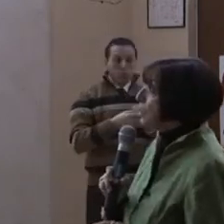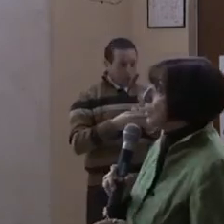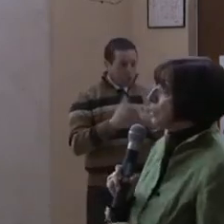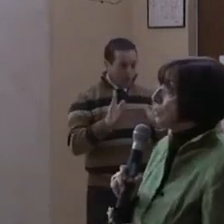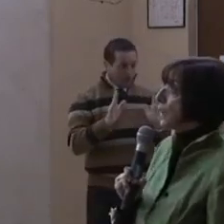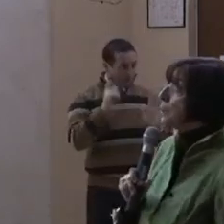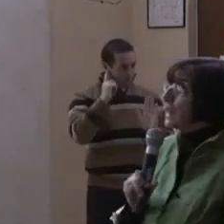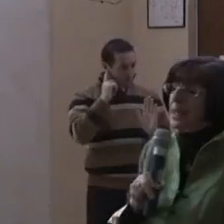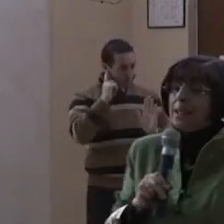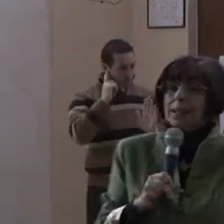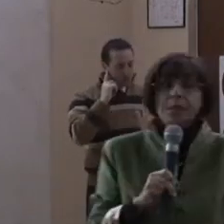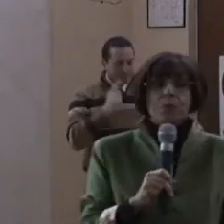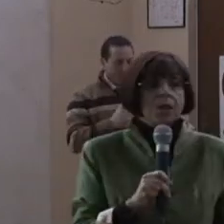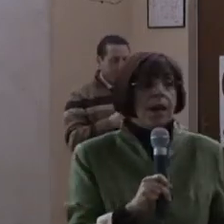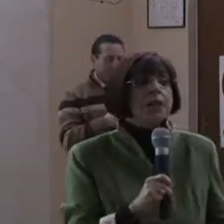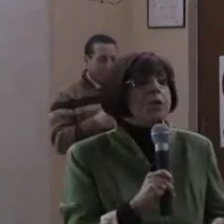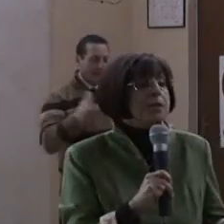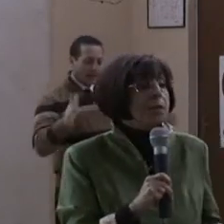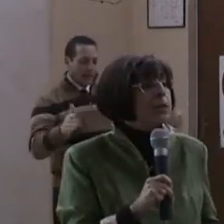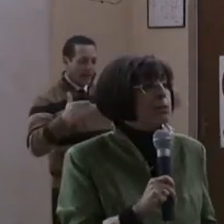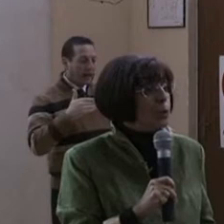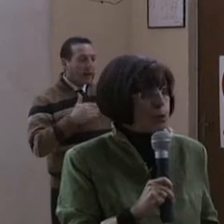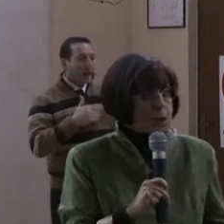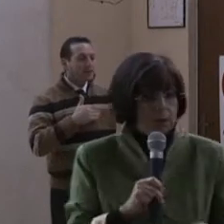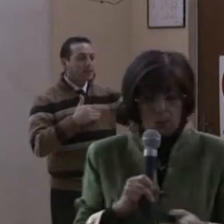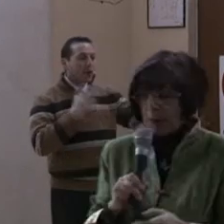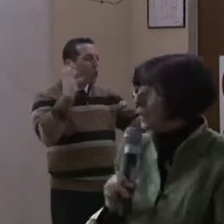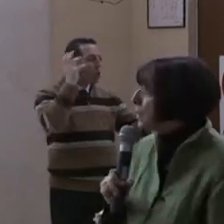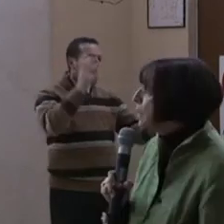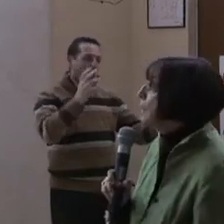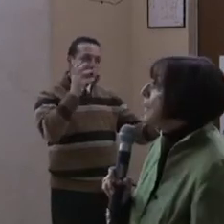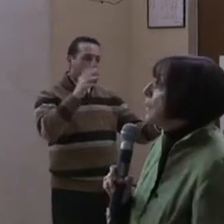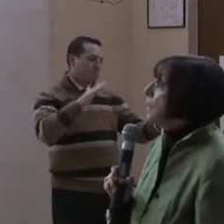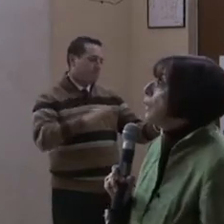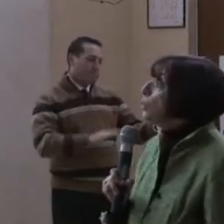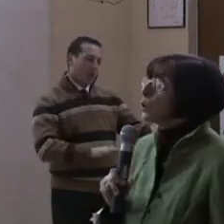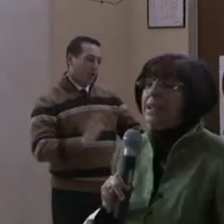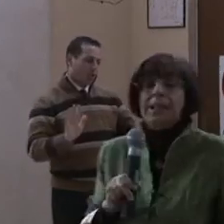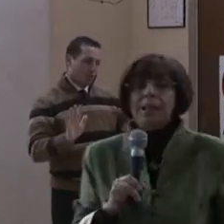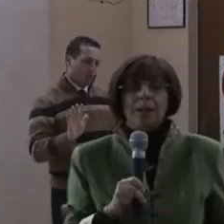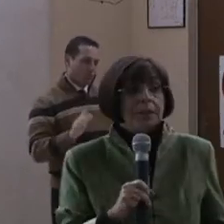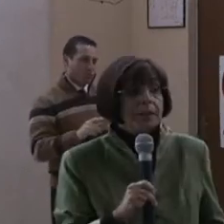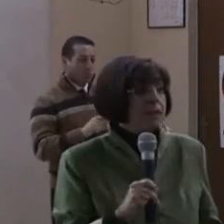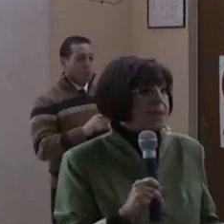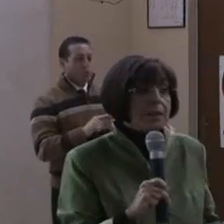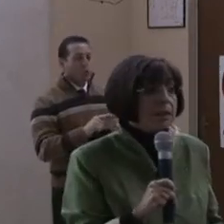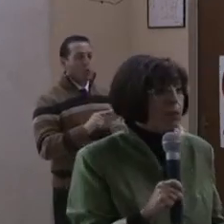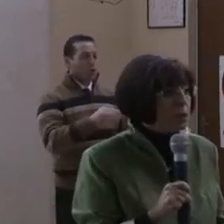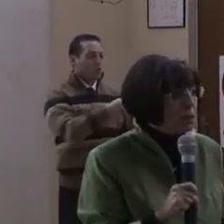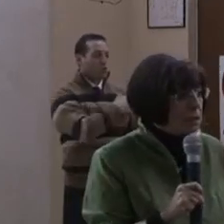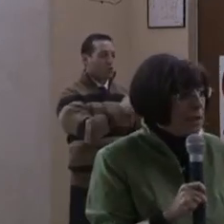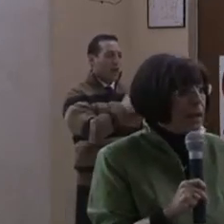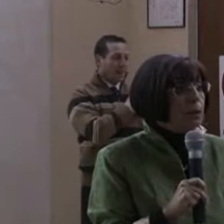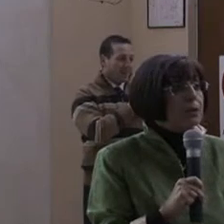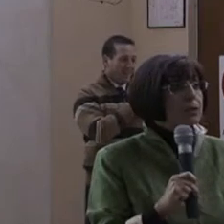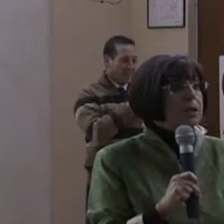devo fare in maniera che la classe non sia eccessivamente rumorosa. Quindi il numero degli allievi deve essere